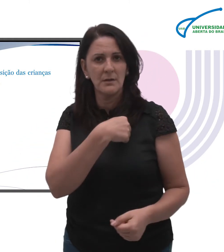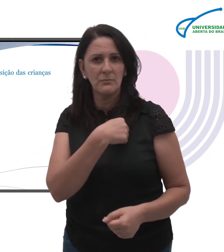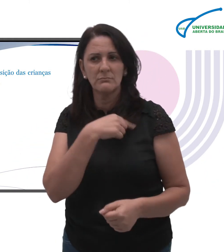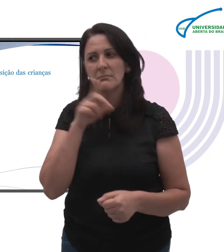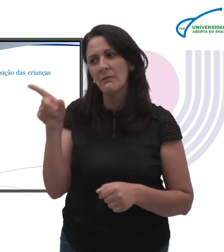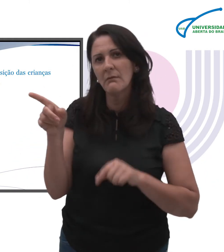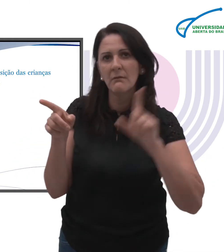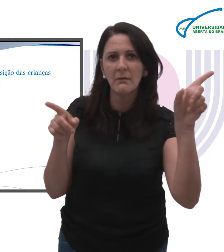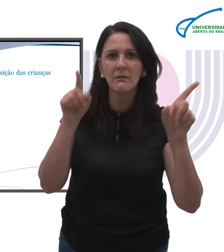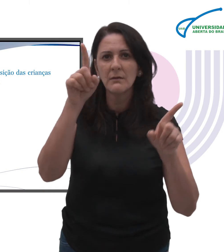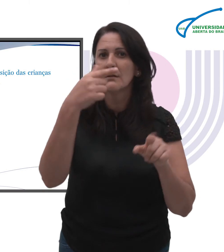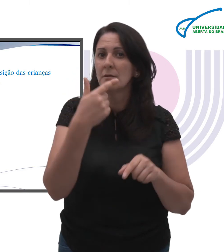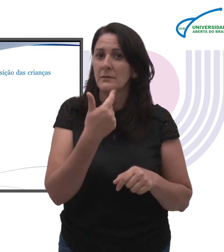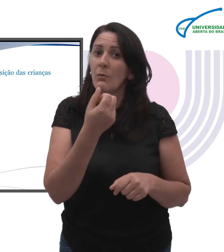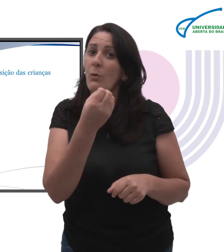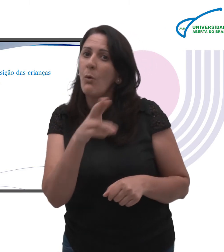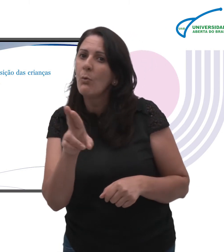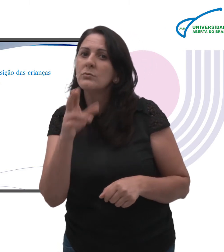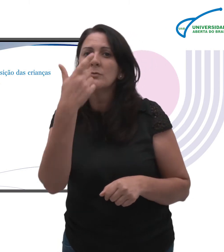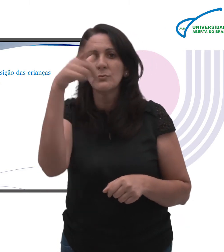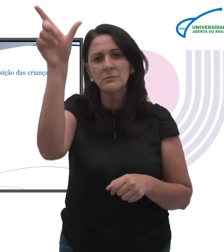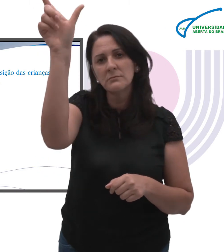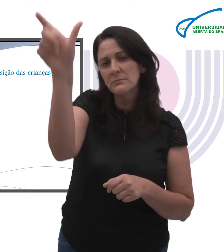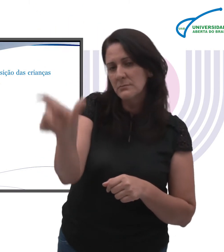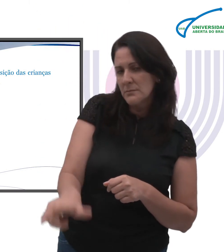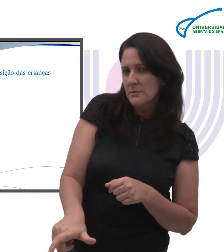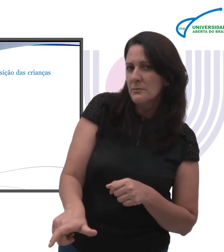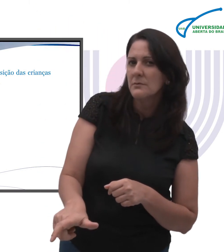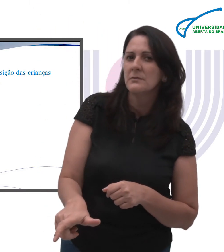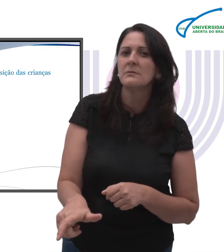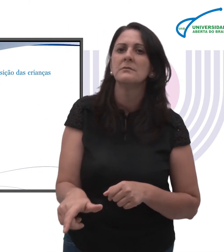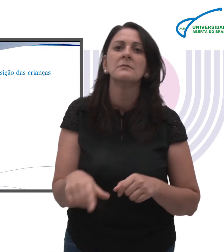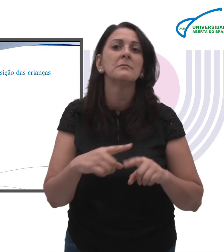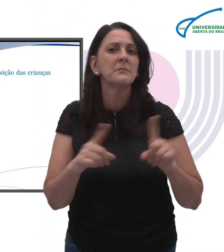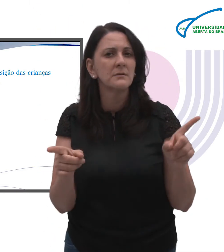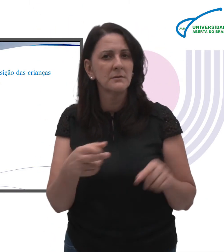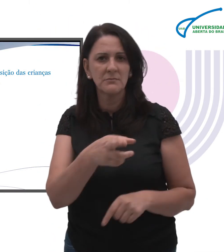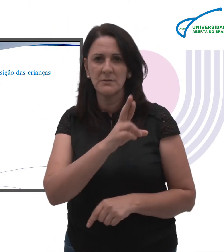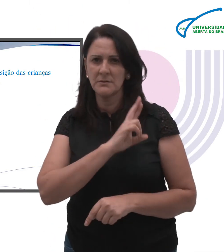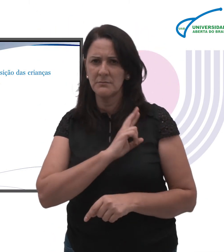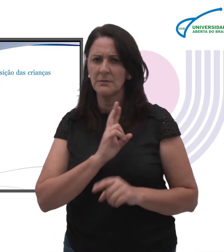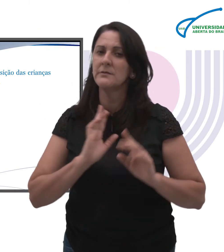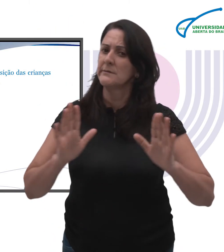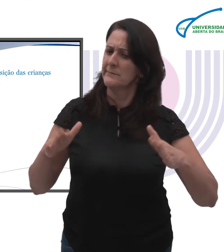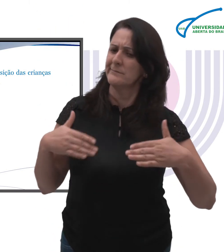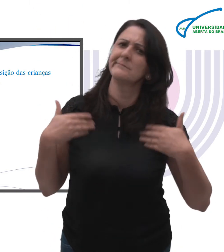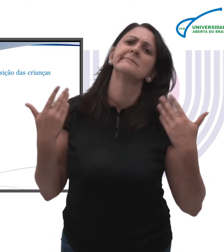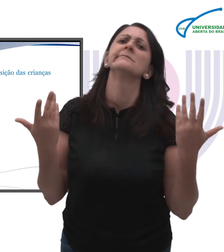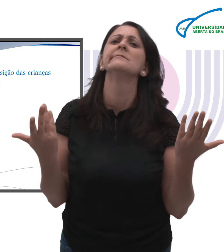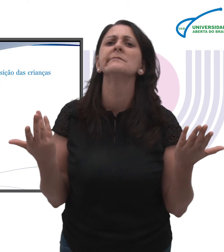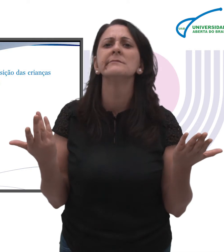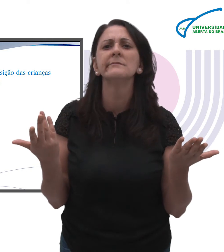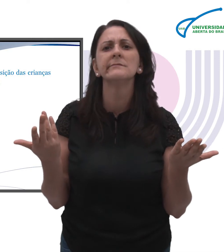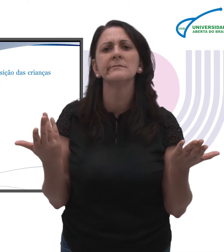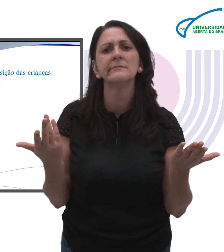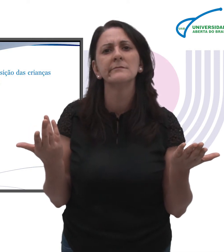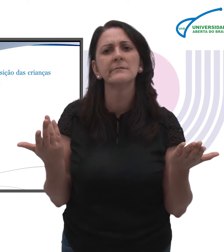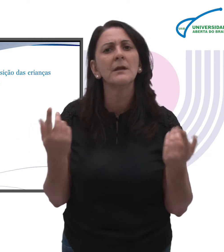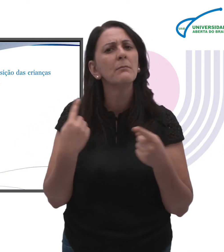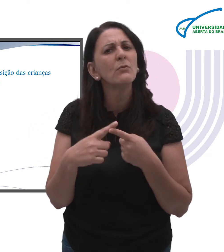da apontação para si mesmo ou para o outro. Porém, o resultado foi